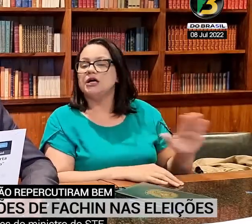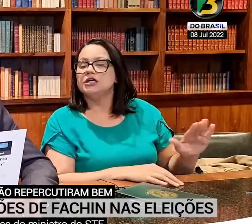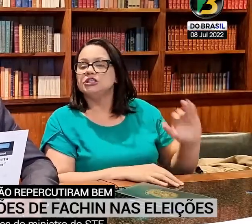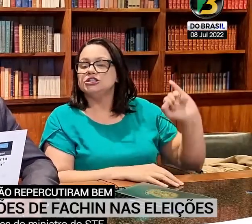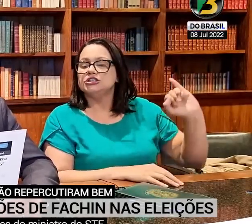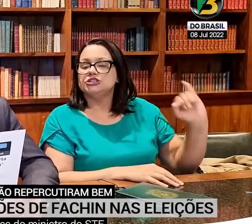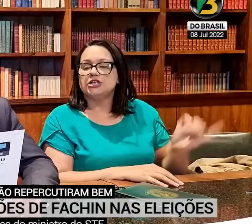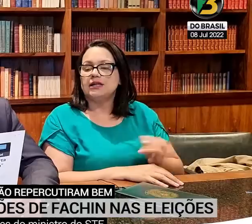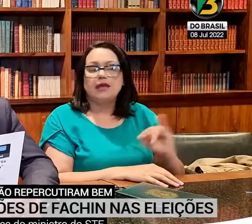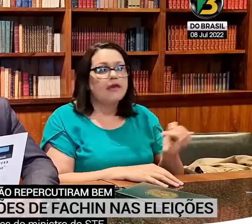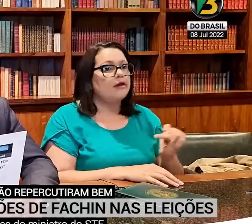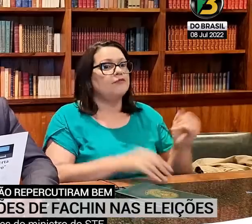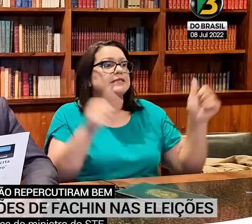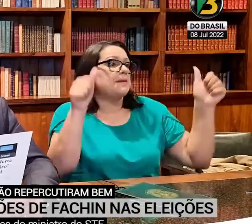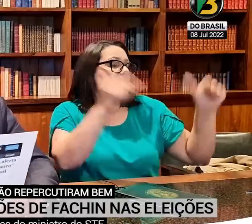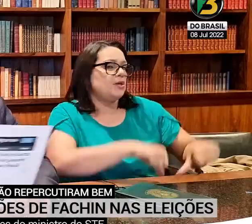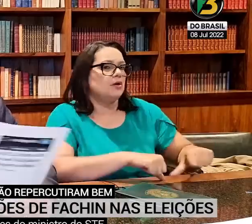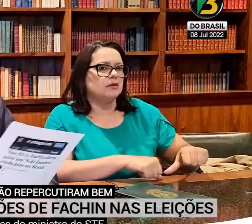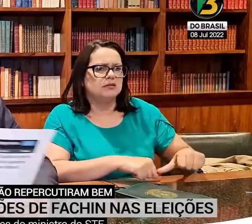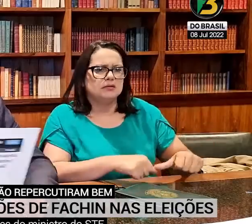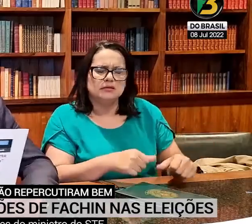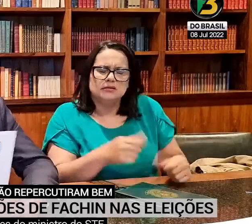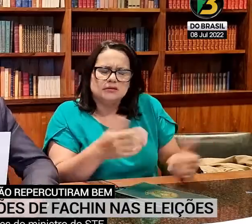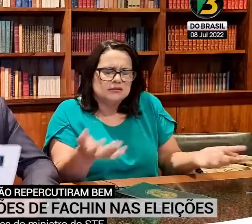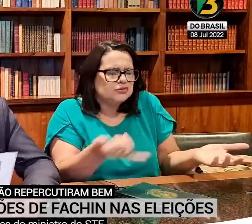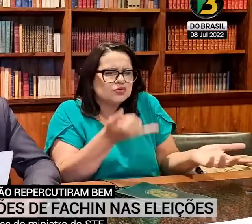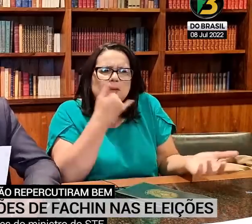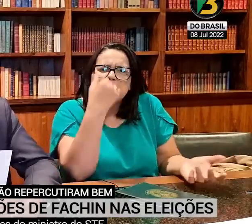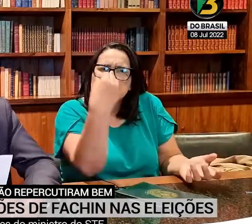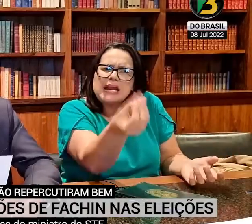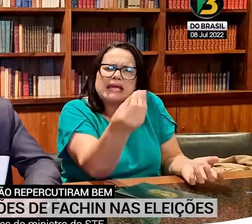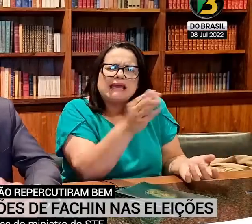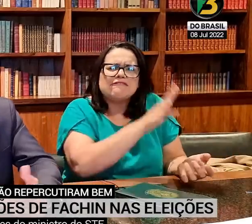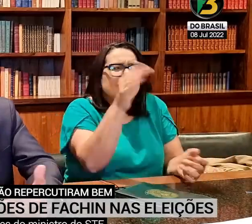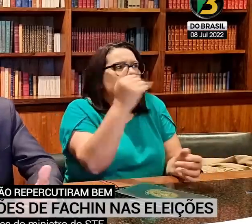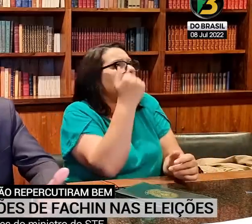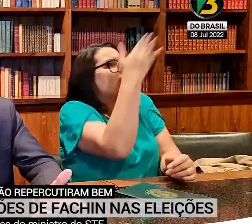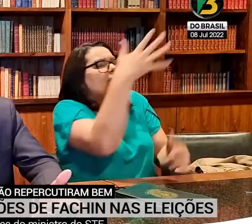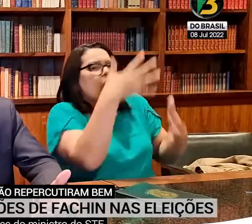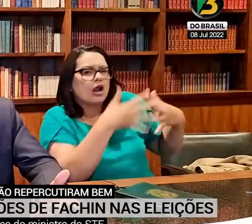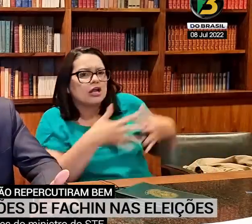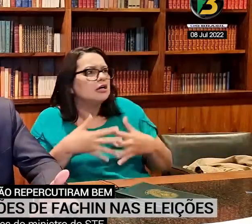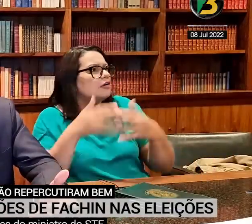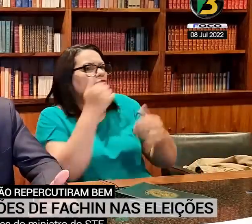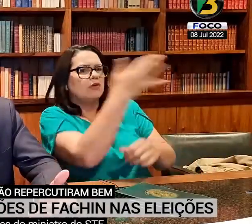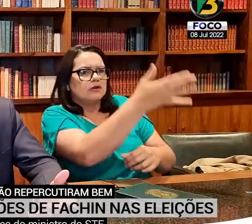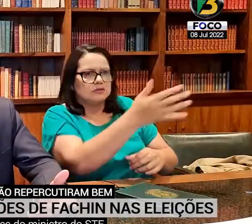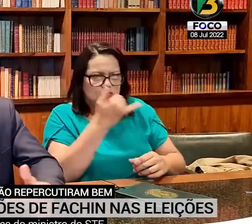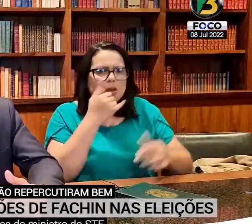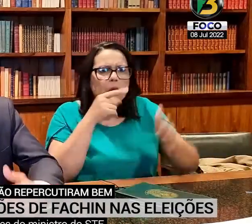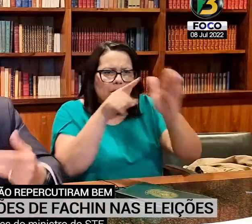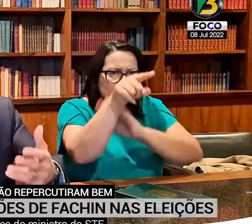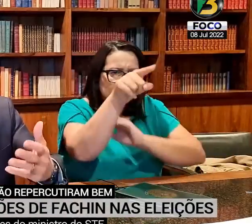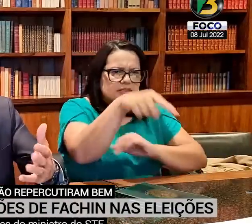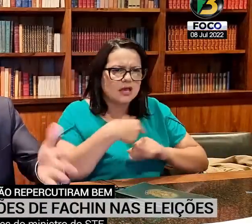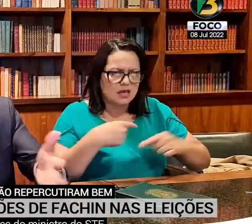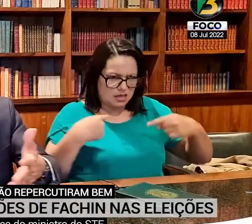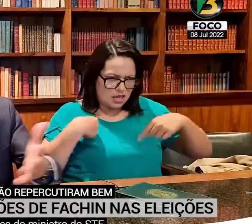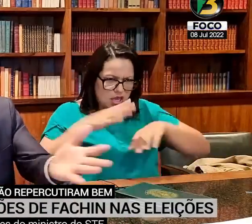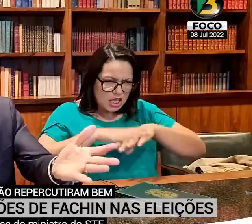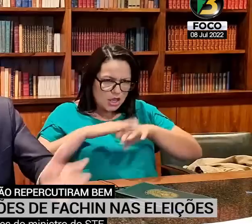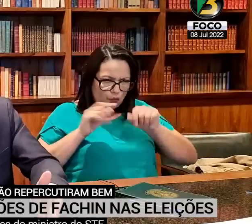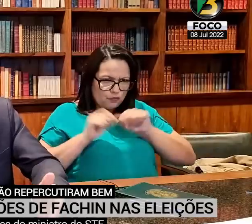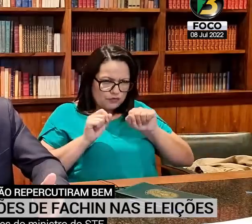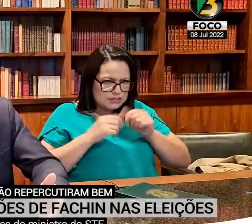vão para fora do Brasil para criticar o Brasil eu pergunto a todos brasileiras alguma ação indo contra o